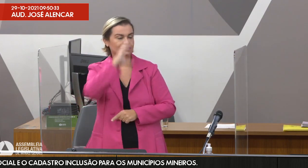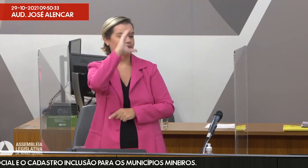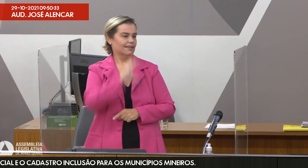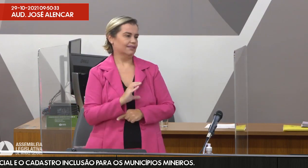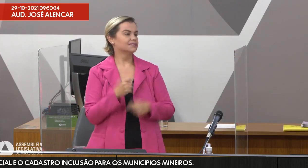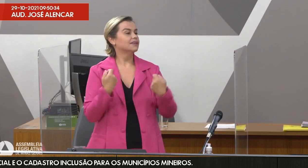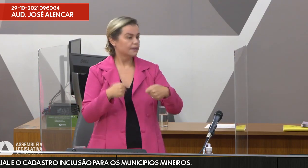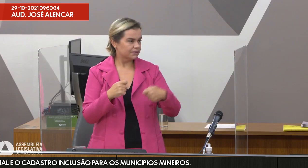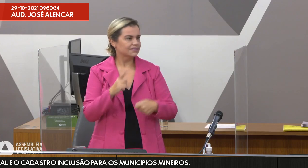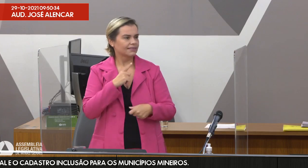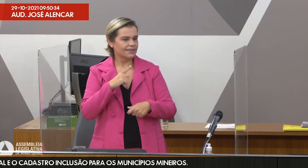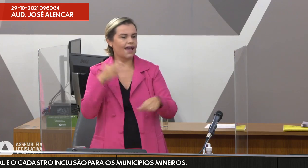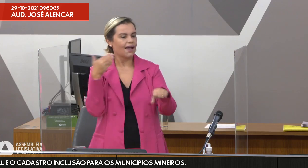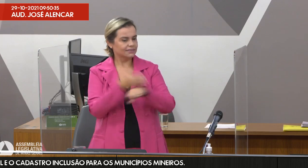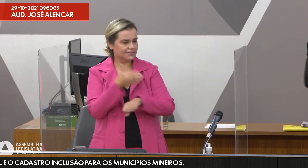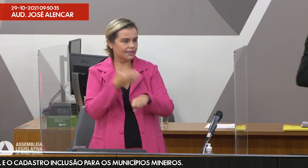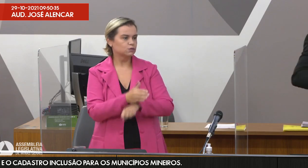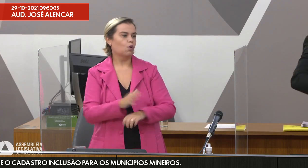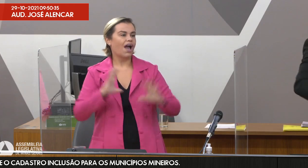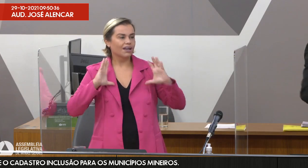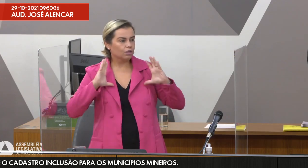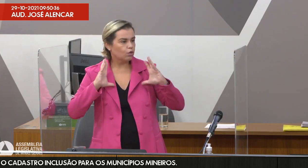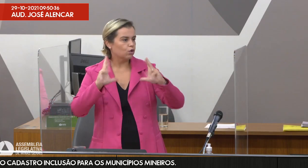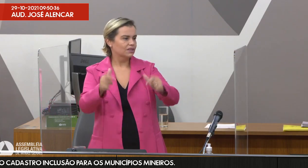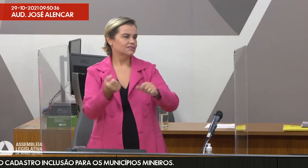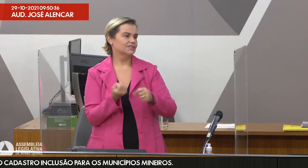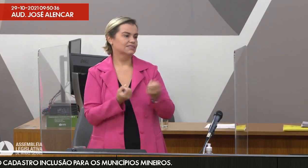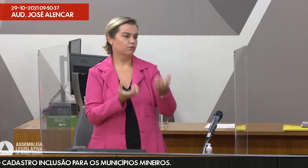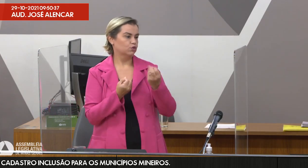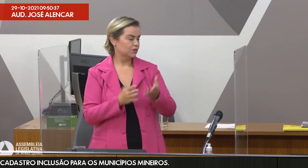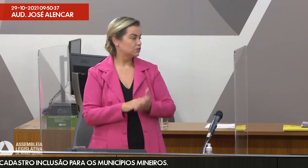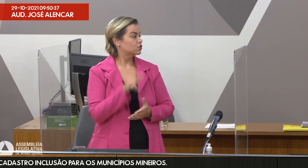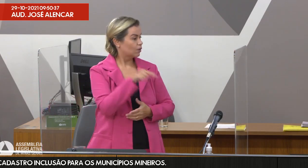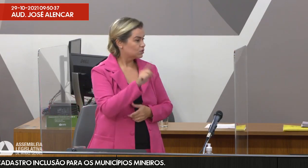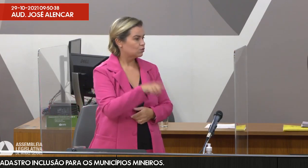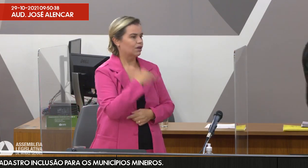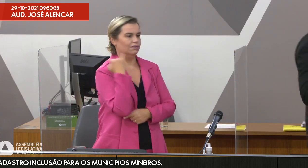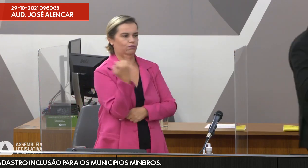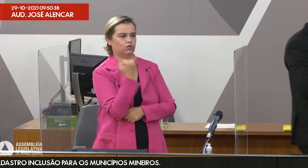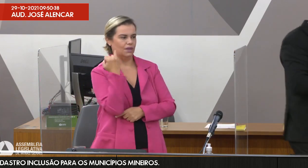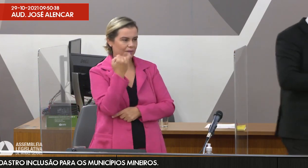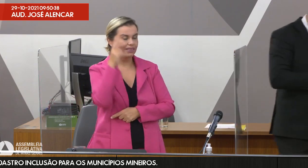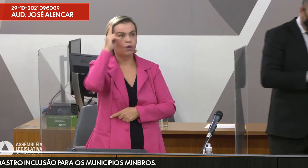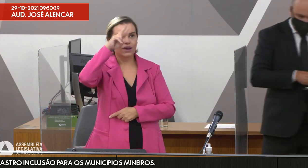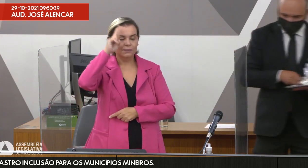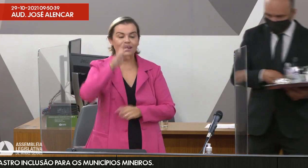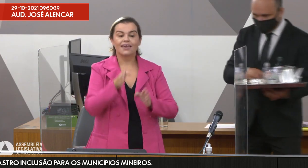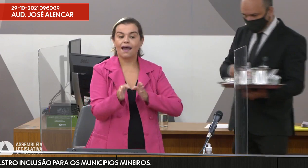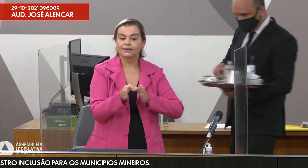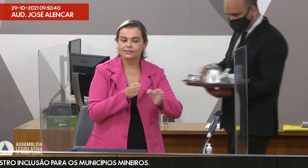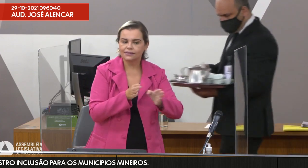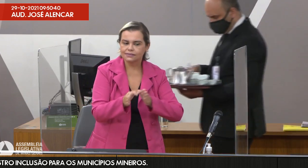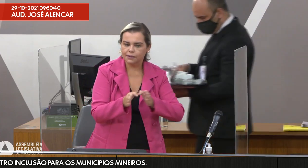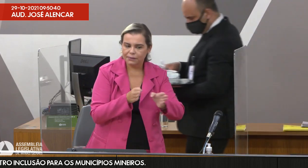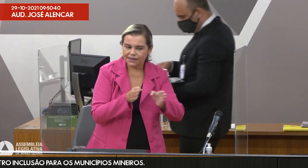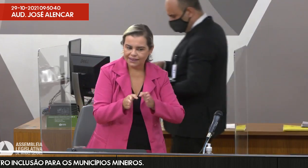esses profissionais, mas as pessoas têm direito a acesso a todo o tempo sobre tudo o que está sendo